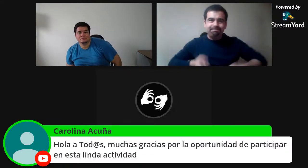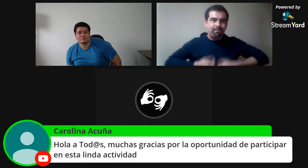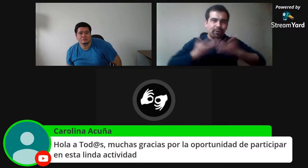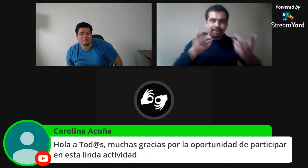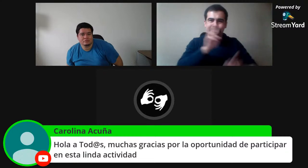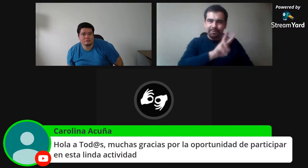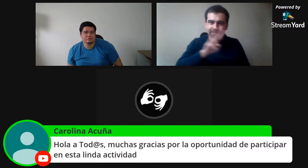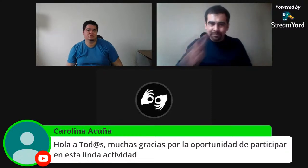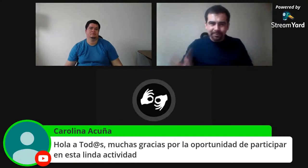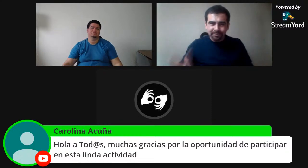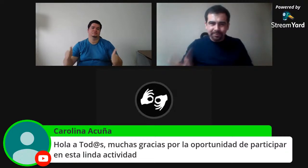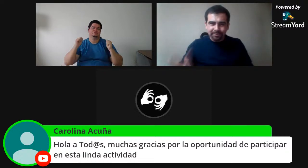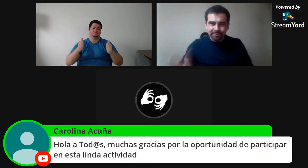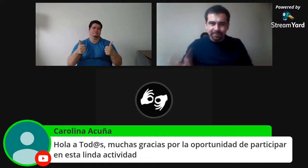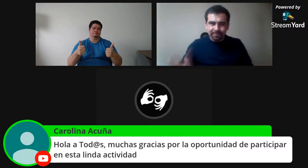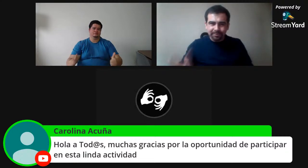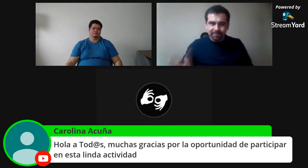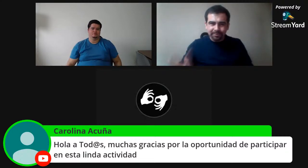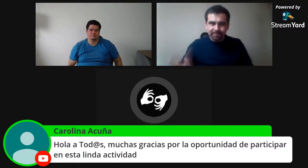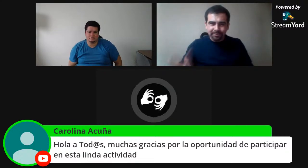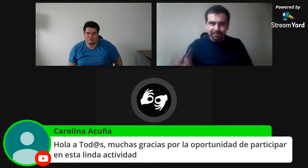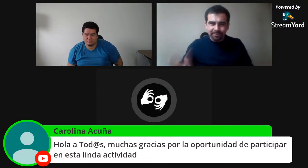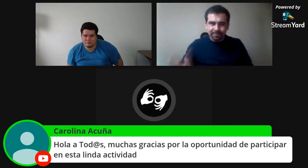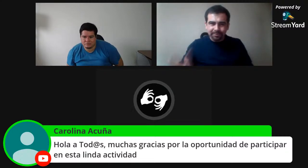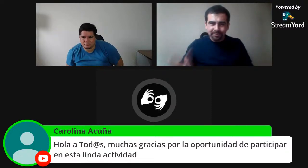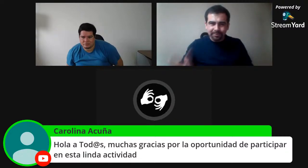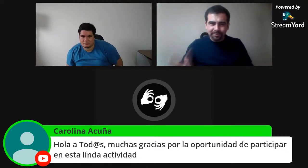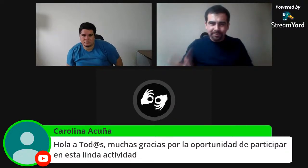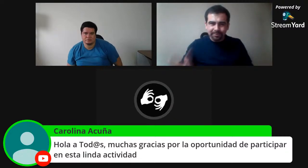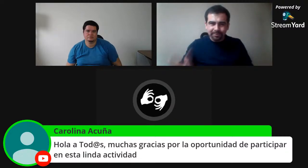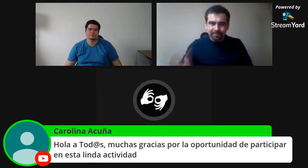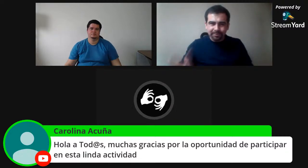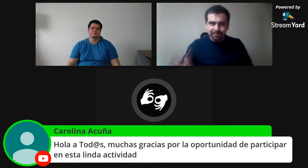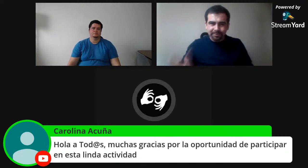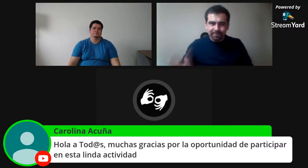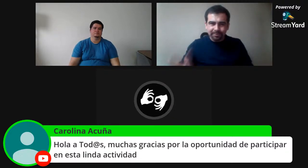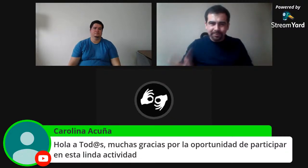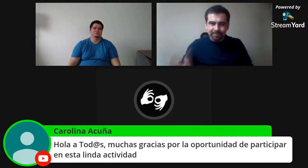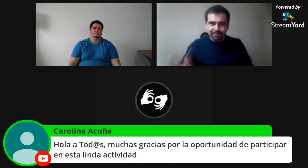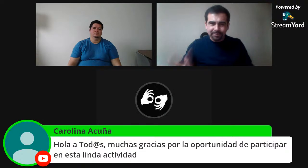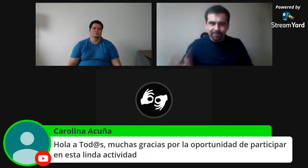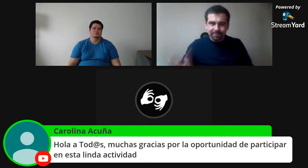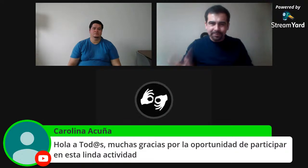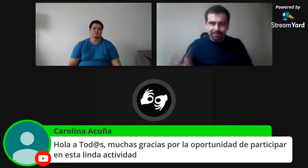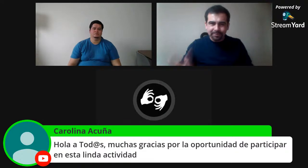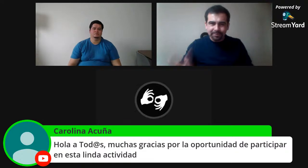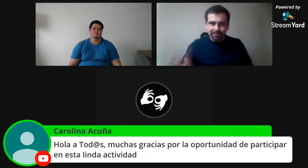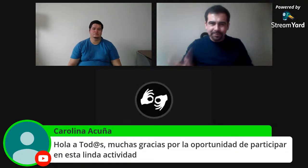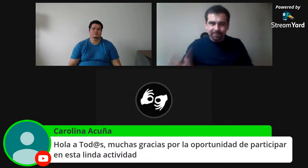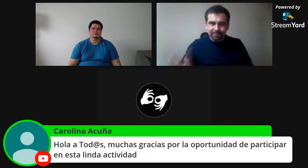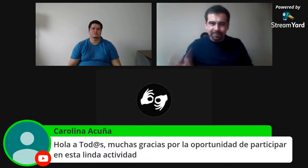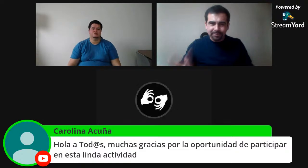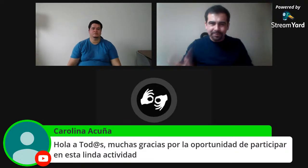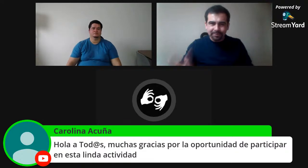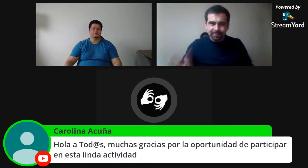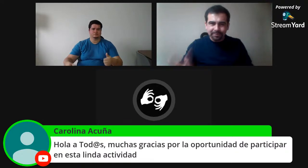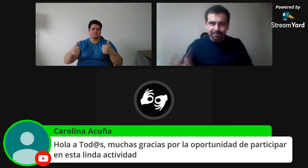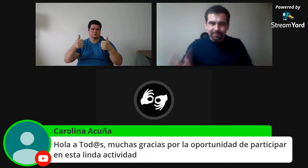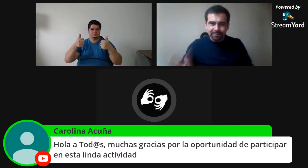Chile. Ustedes también tienen que hacer lo mismo. Pueden hacer poesía y vernacular visual de la misma forma que nosotros lo hacemos allá. Tienen que atreverse,